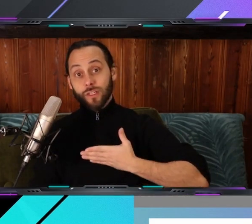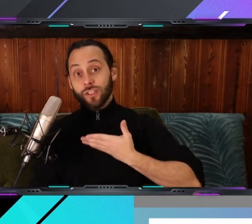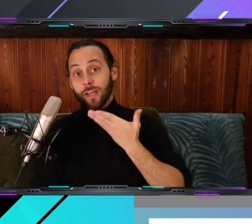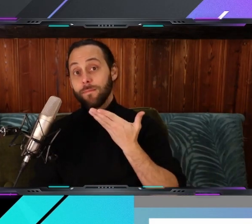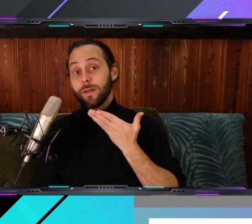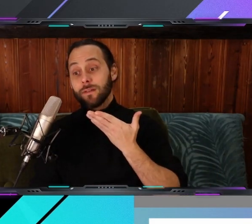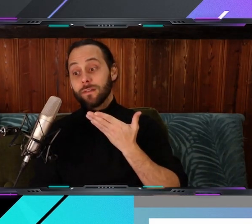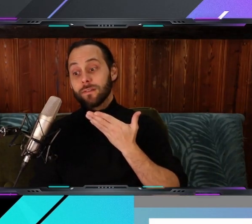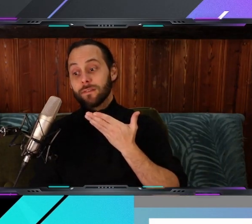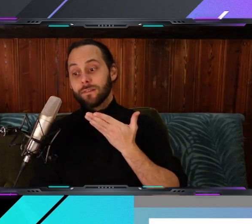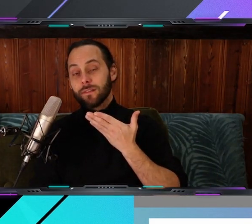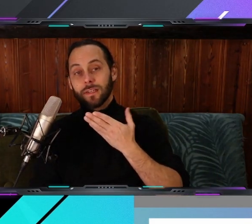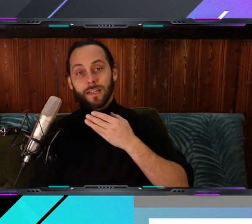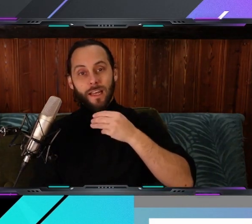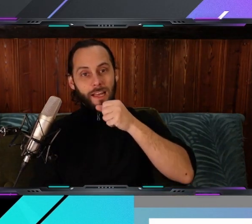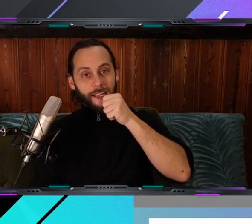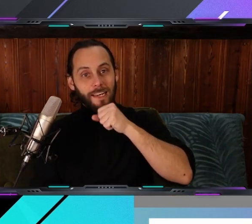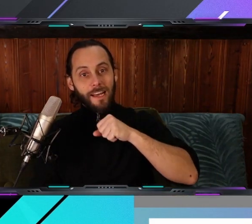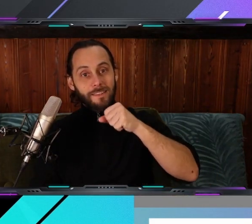J'aime.